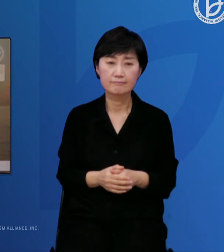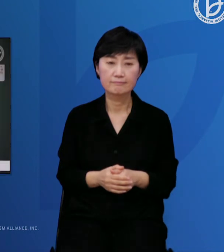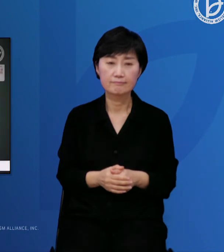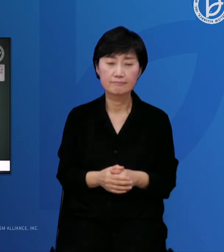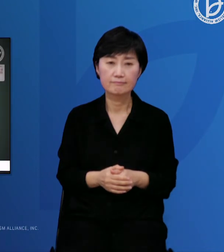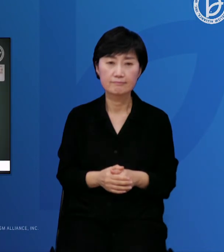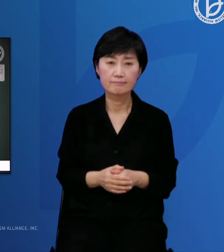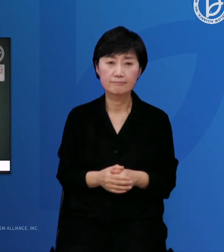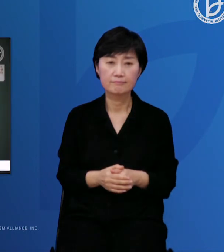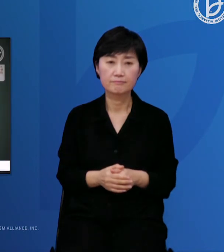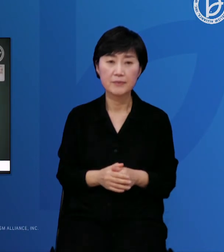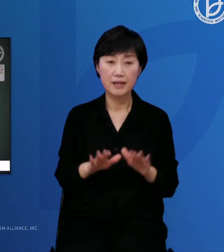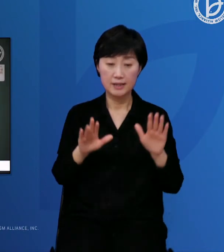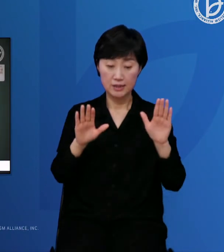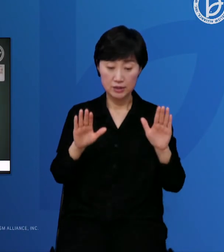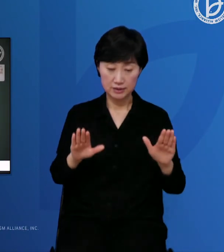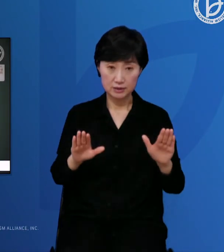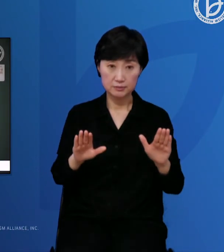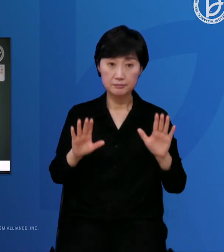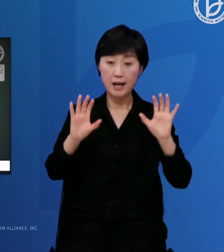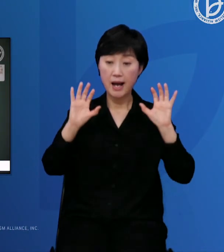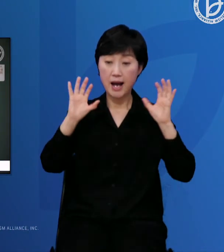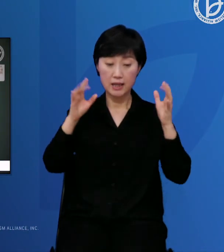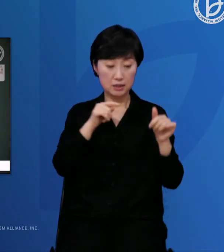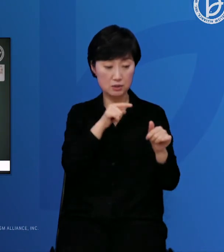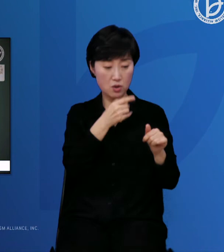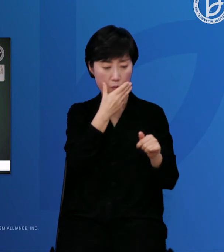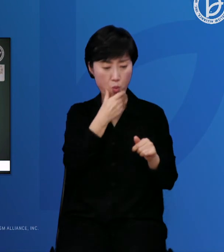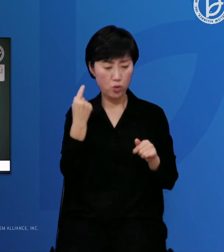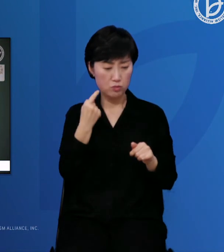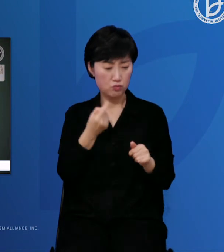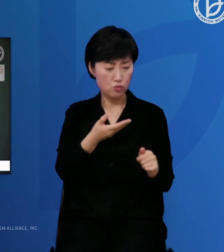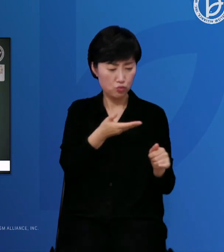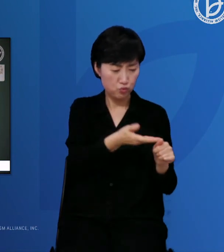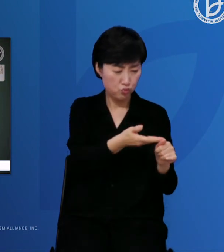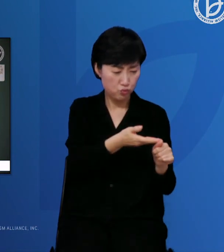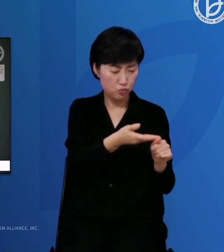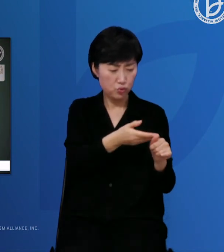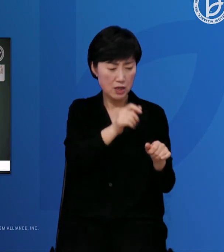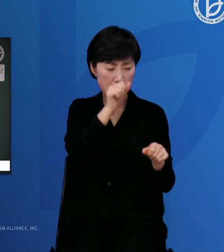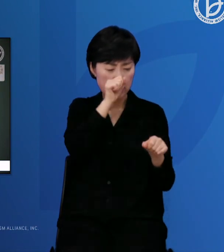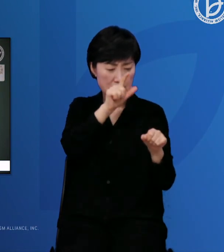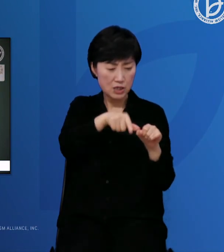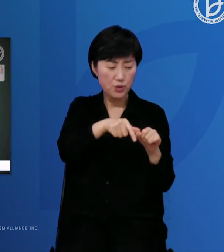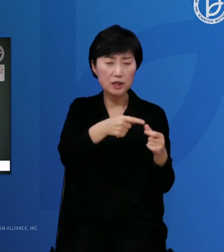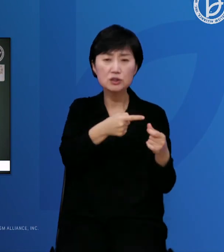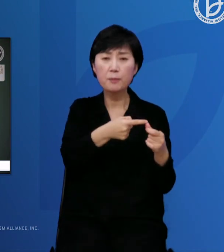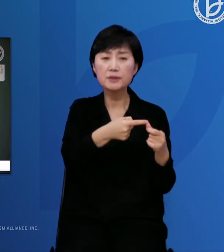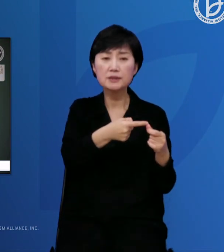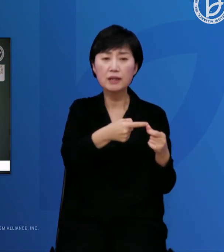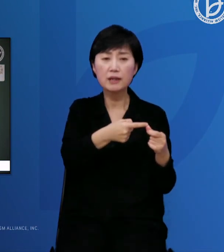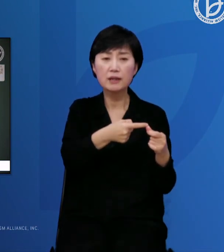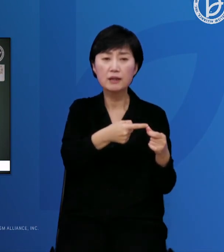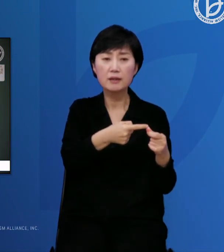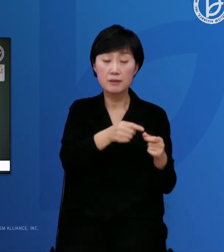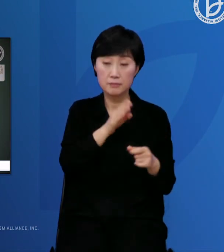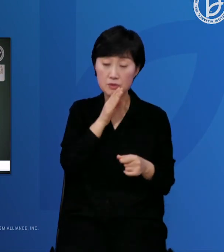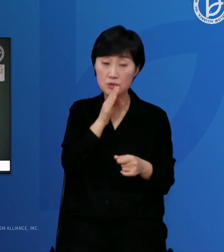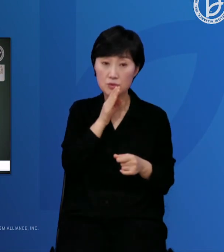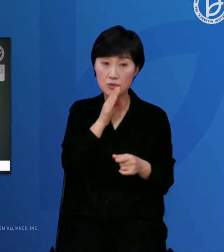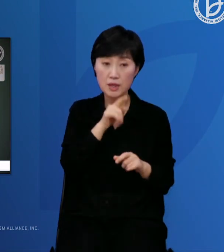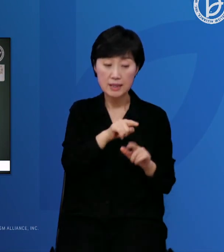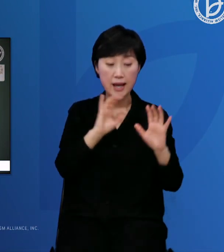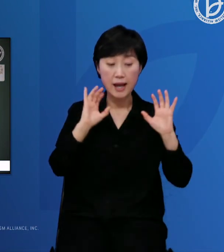이 지금 아이들에게는 복음 한 번도 못 들어봐서 첫 번째 기회입니다. 여러분 손을 떠난 날 마지막 기회가 되는 겁니다. 만약에